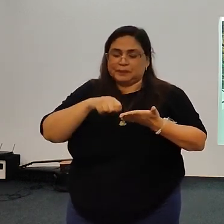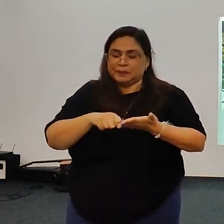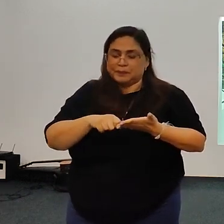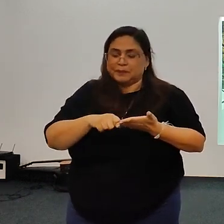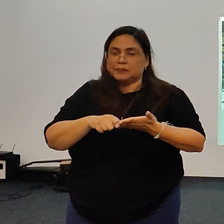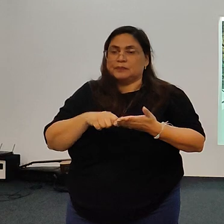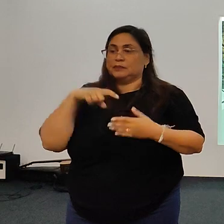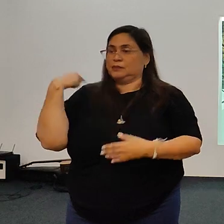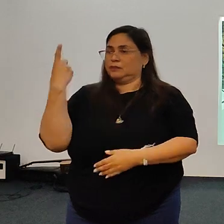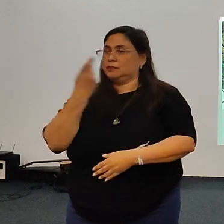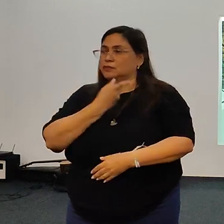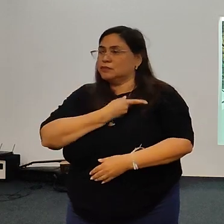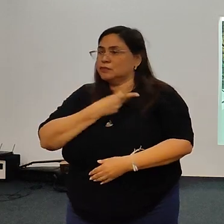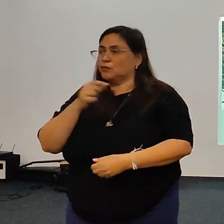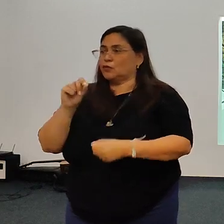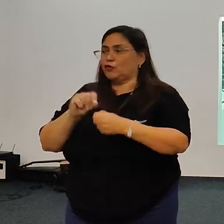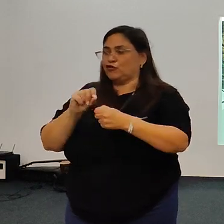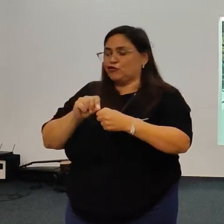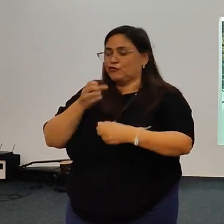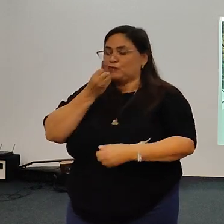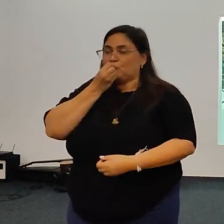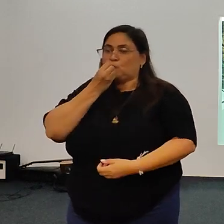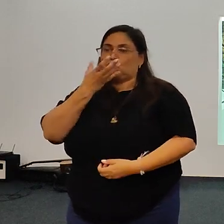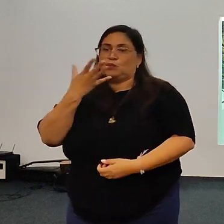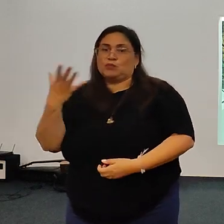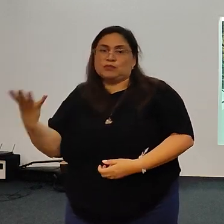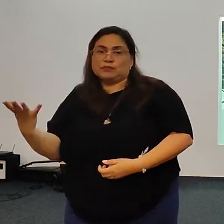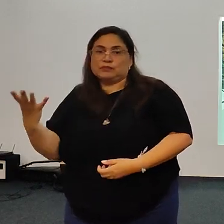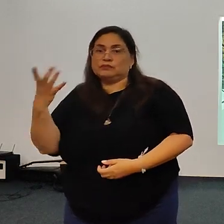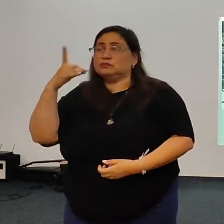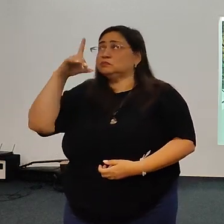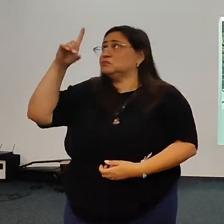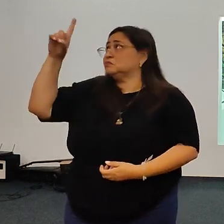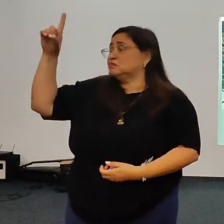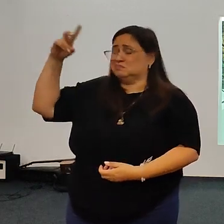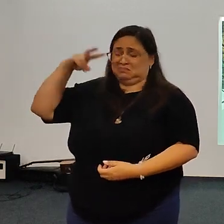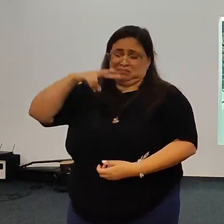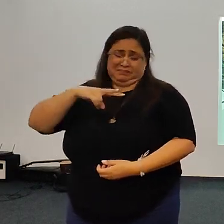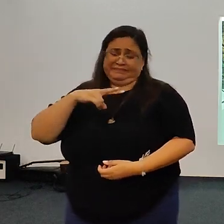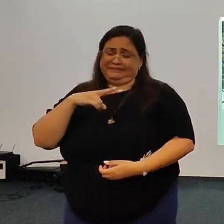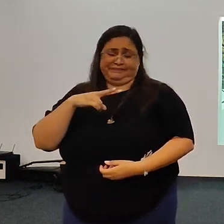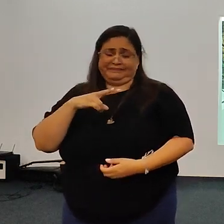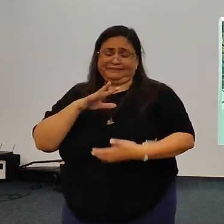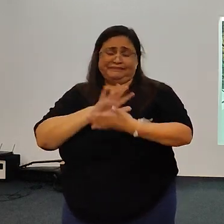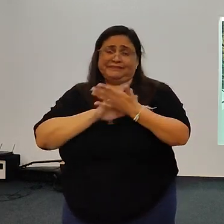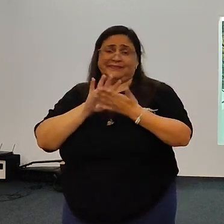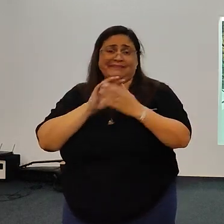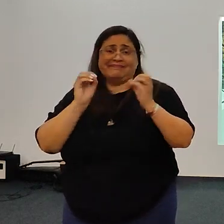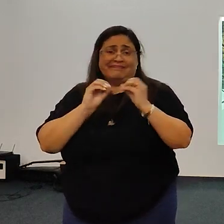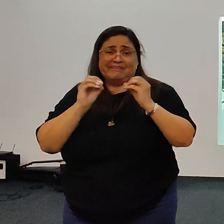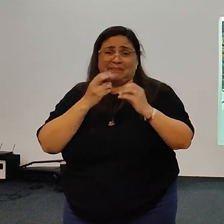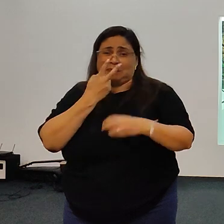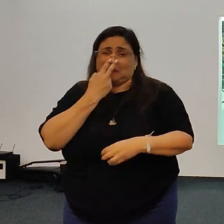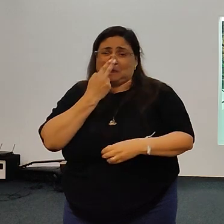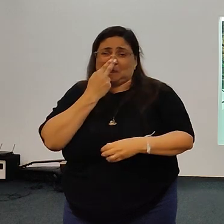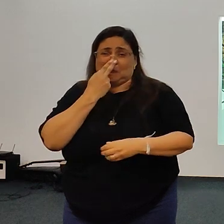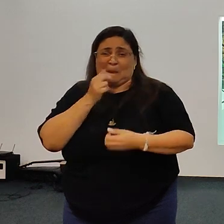as nossas práticas ou boas obras, para Deus é como se fosse pano de trapo imundo.